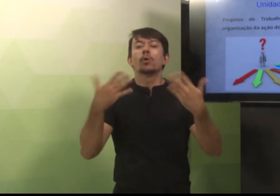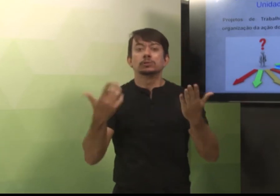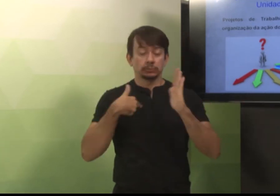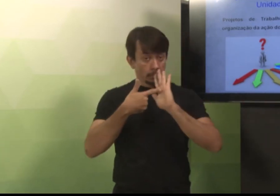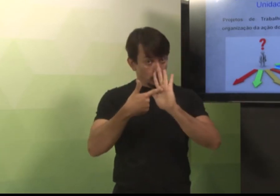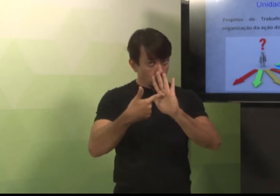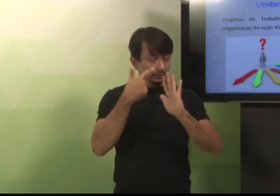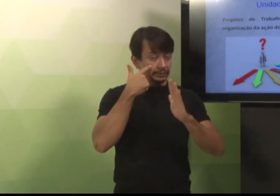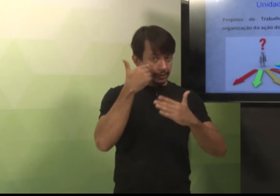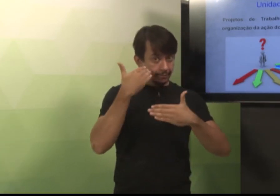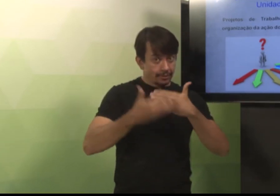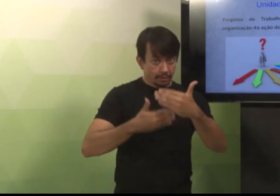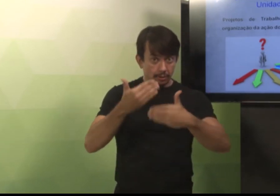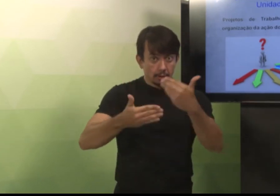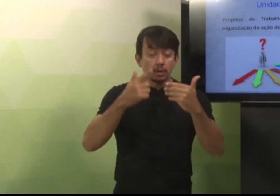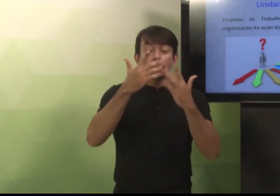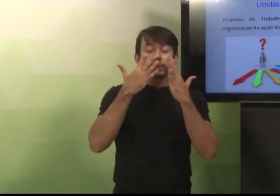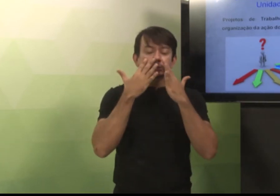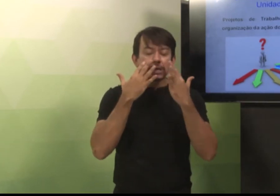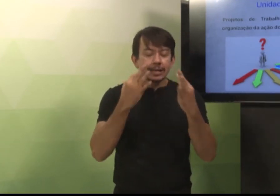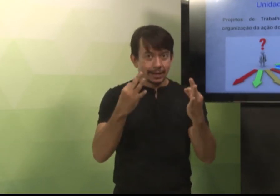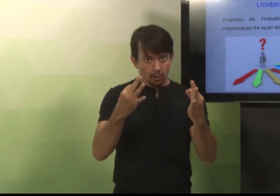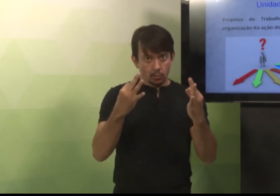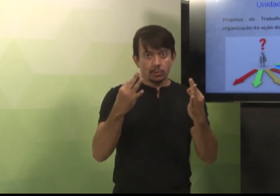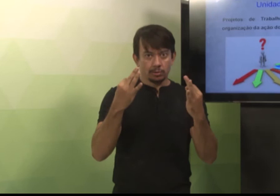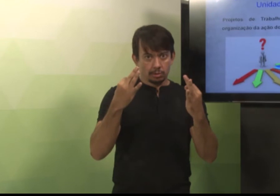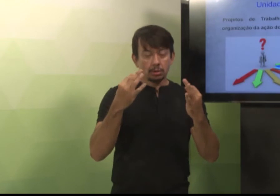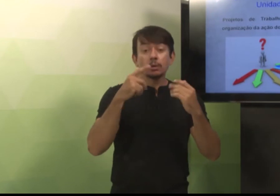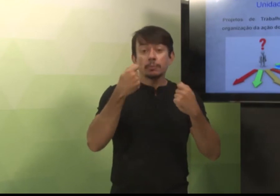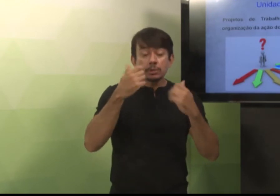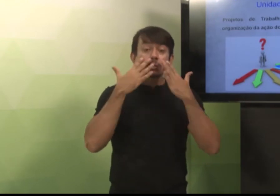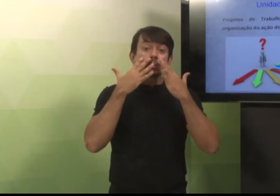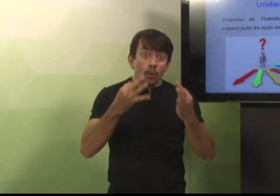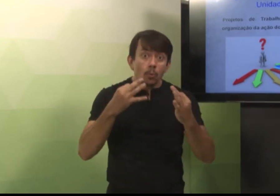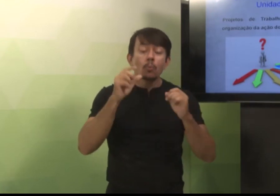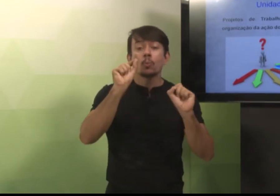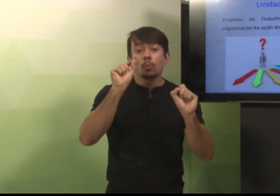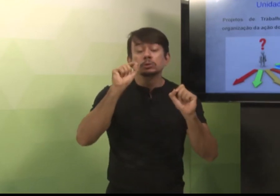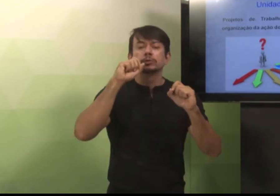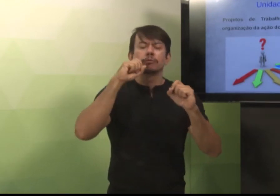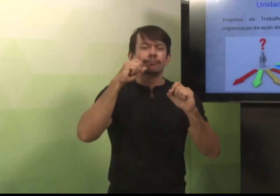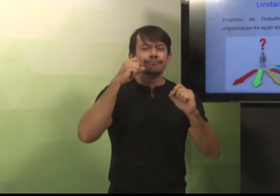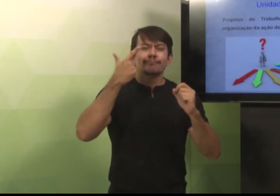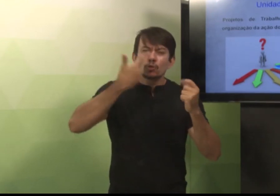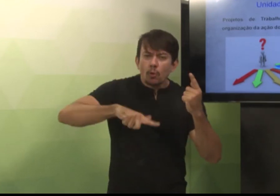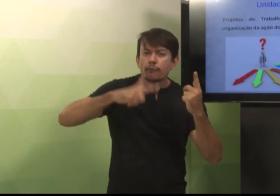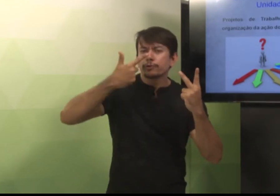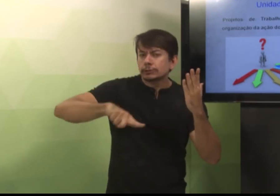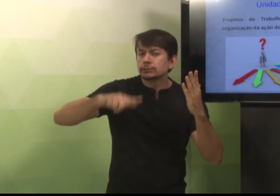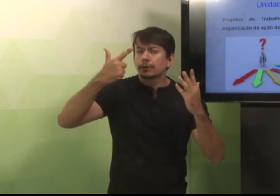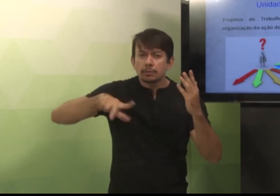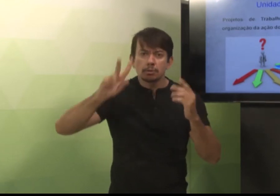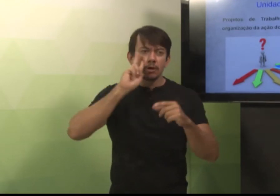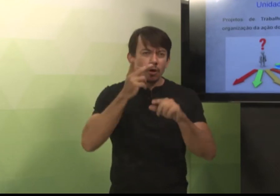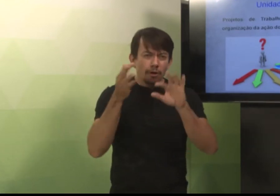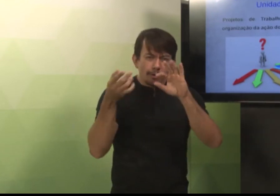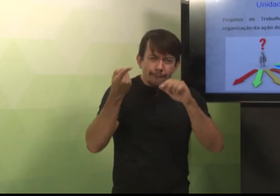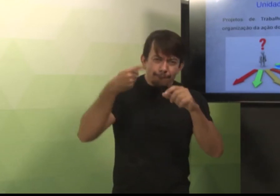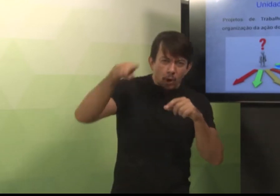projeto. Eu irei apresentar a vocês. Prestem atenção. Fiquem atentos, vejam quantas vezes forem